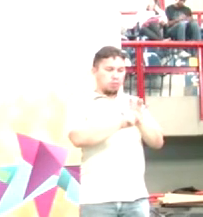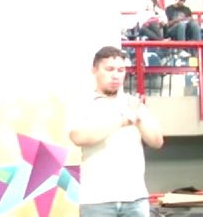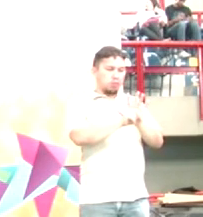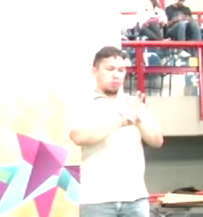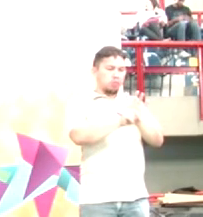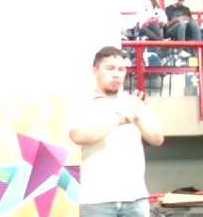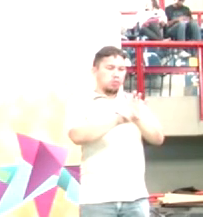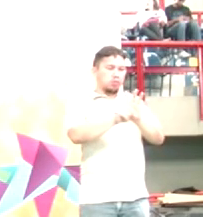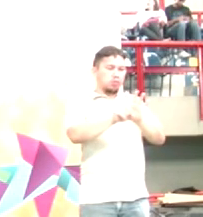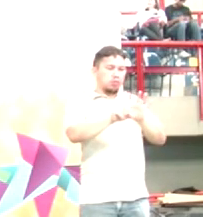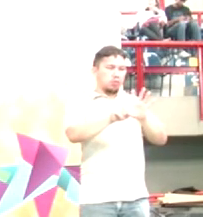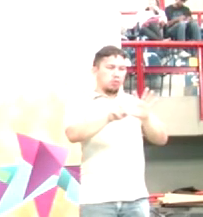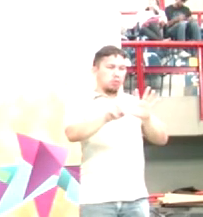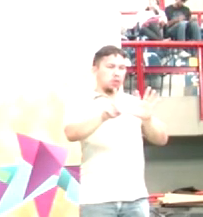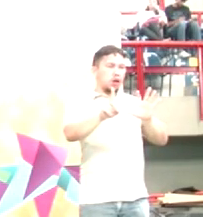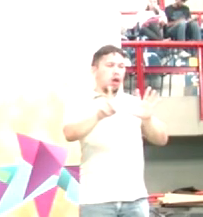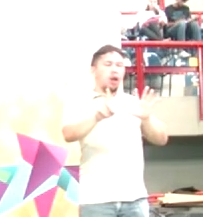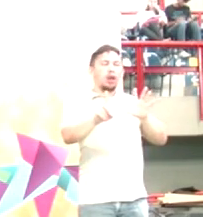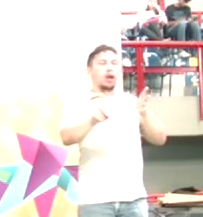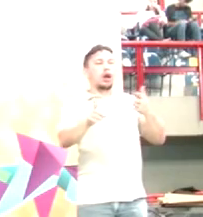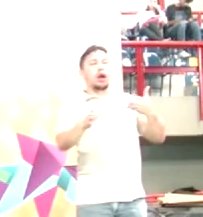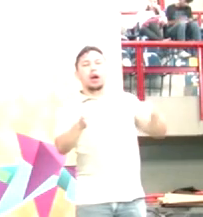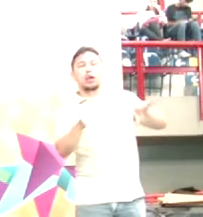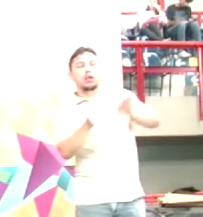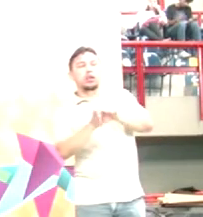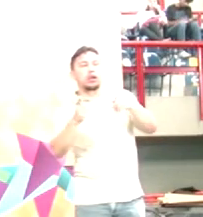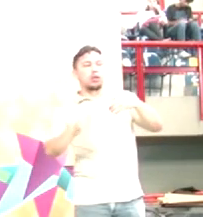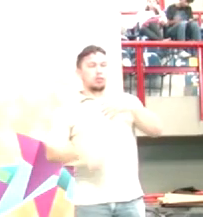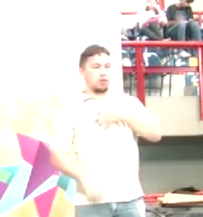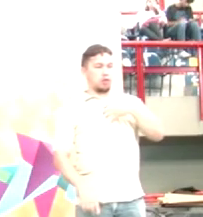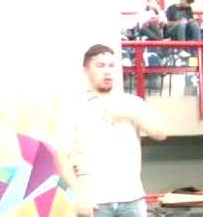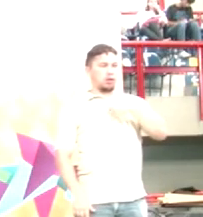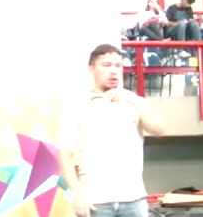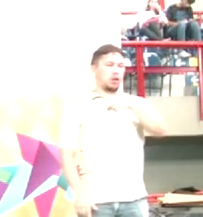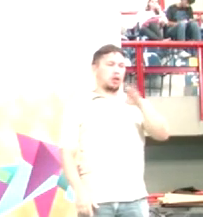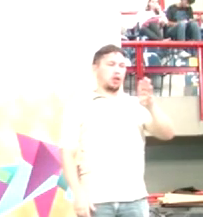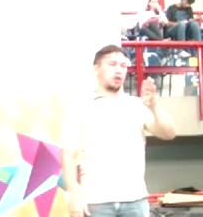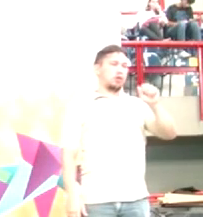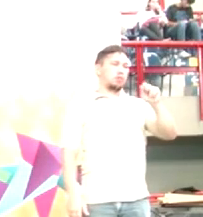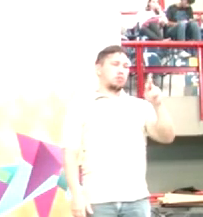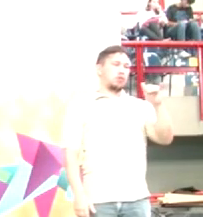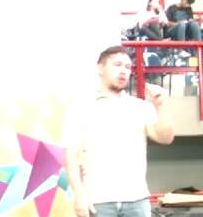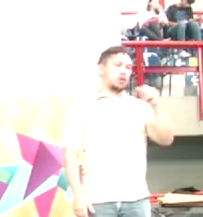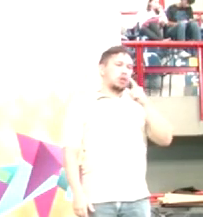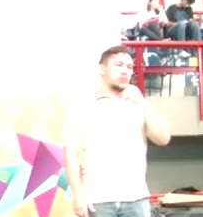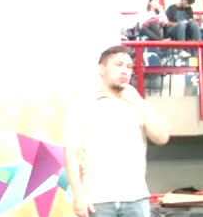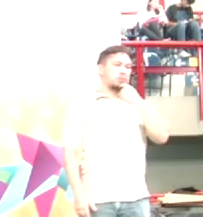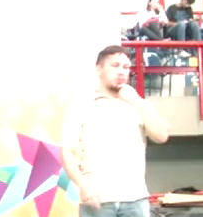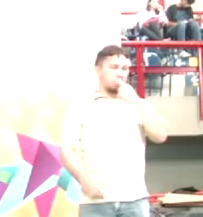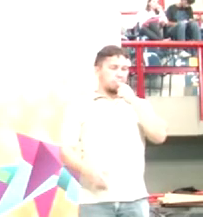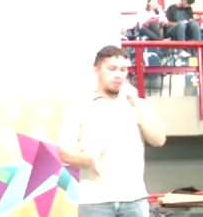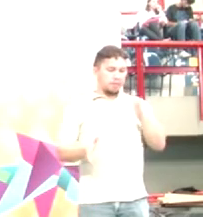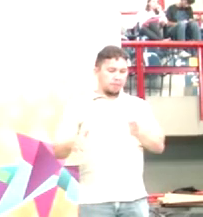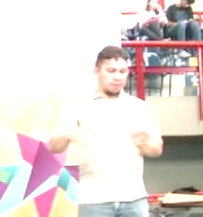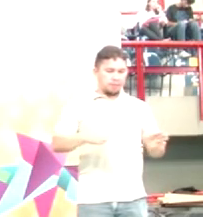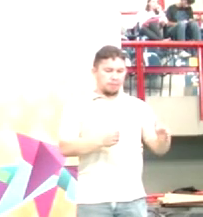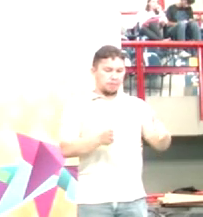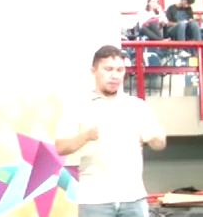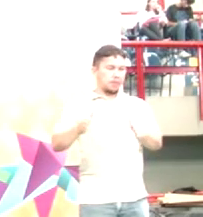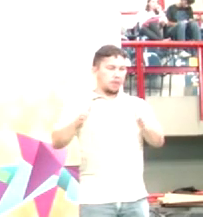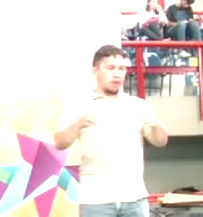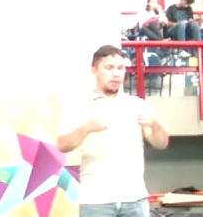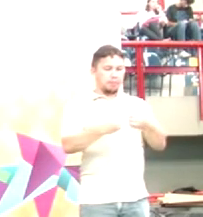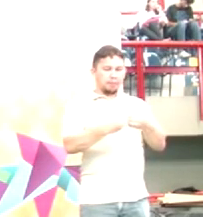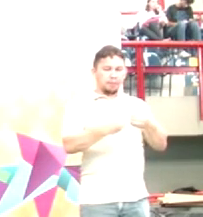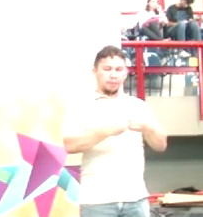onde? Na Bahia, às margens de um rio chamado Vaza Barris.